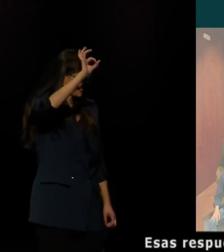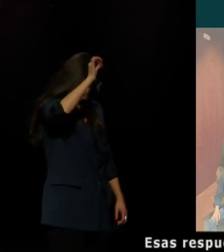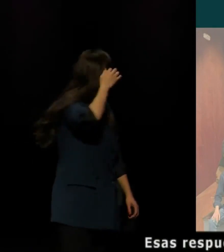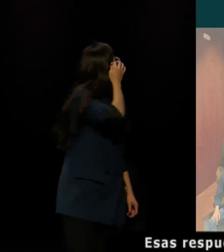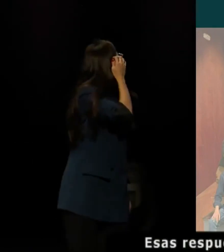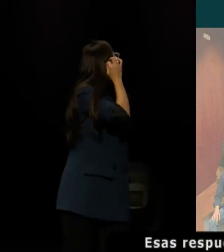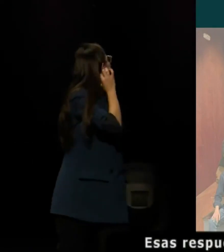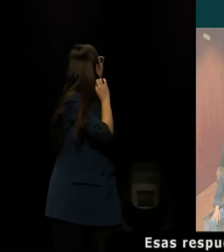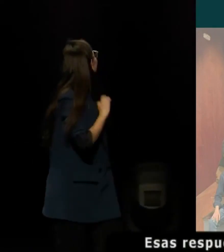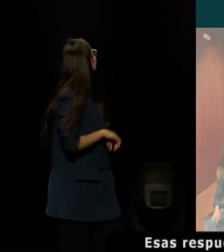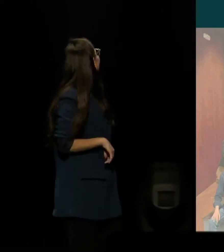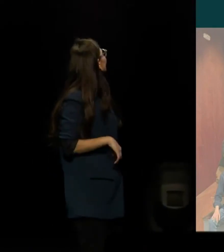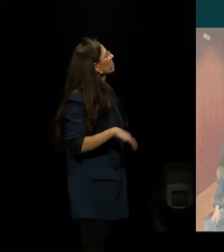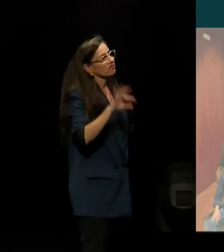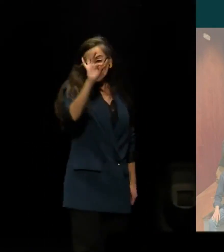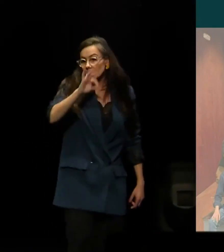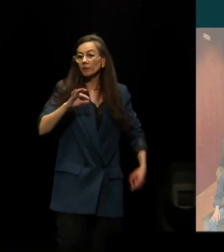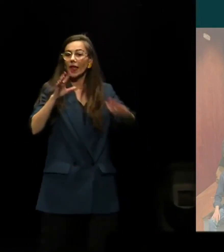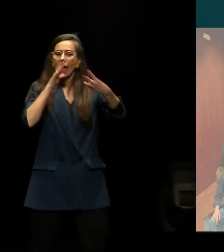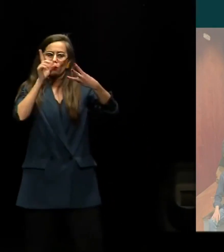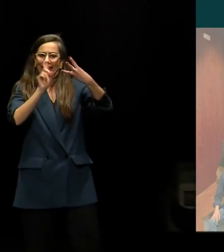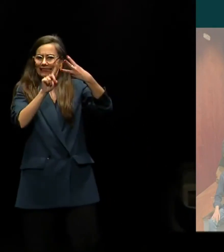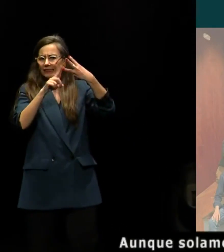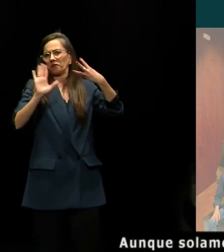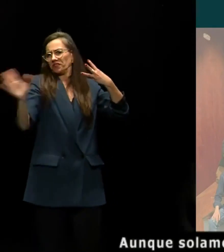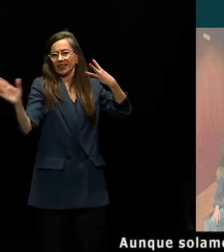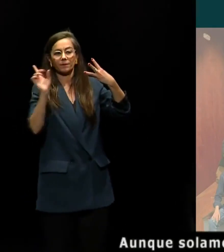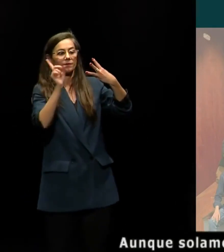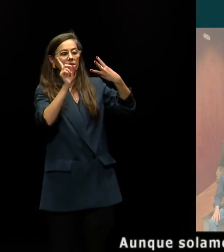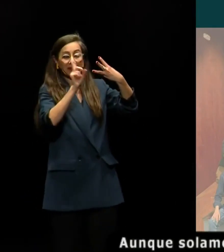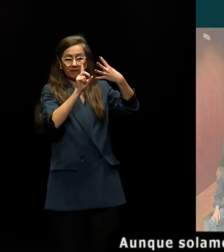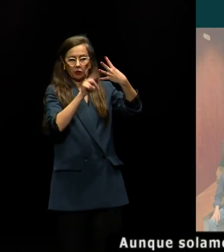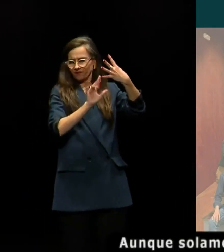nosotras ya hubiera sido válida.